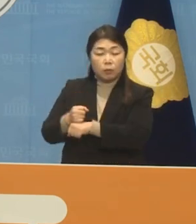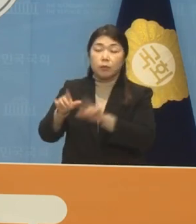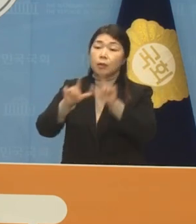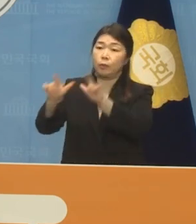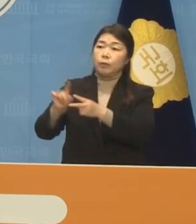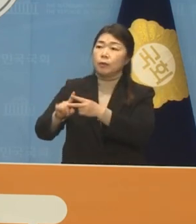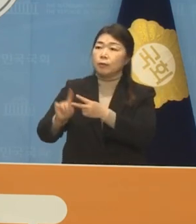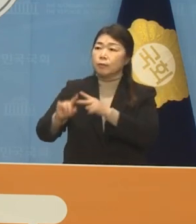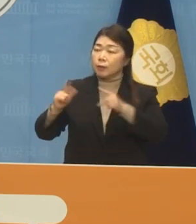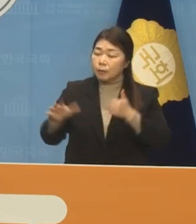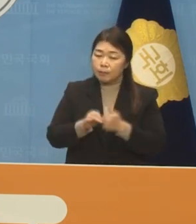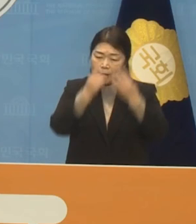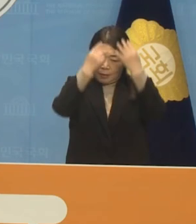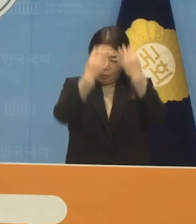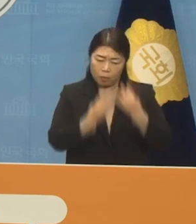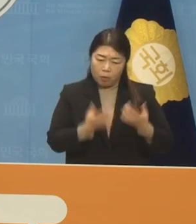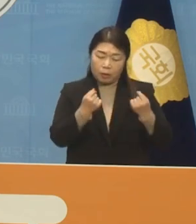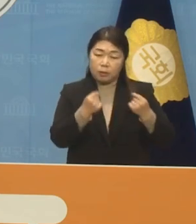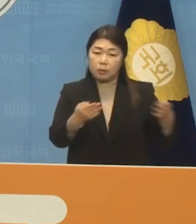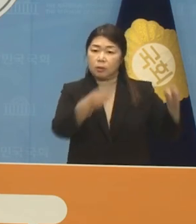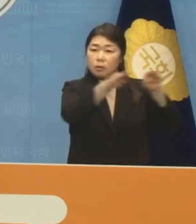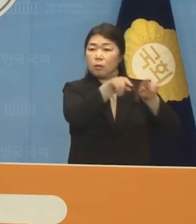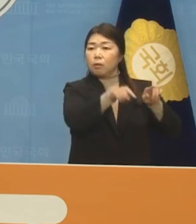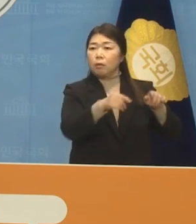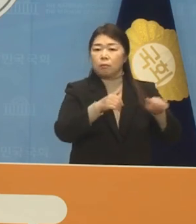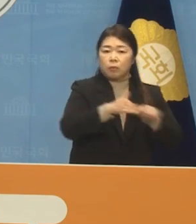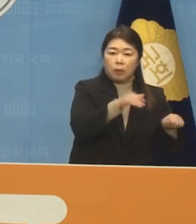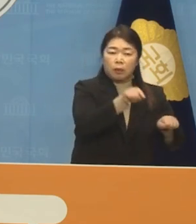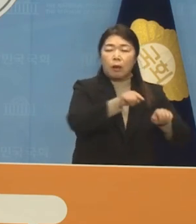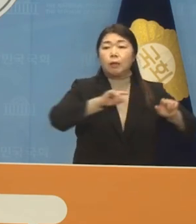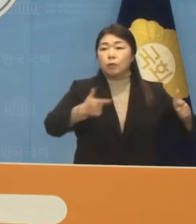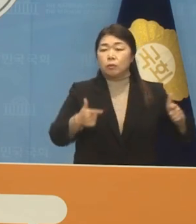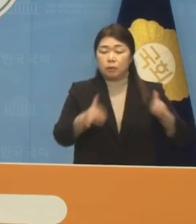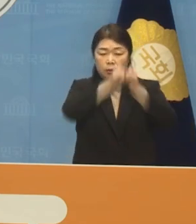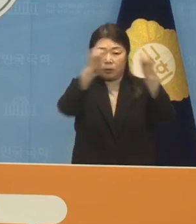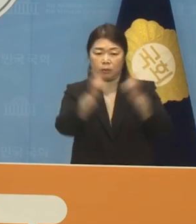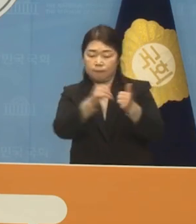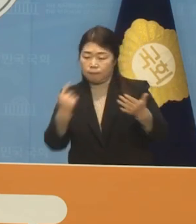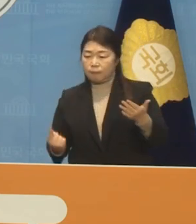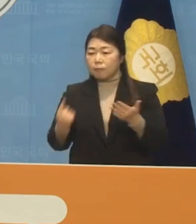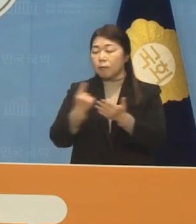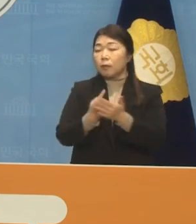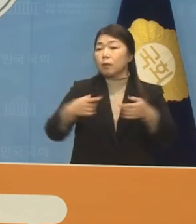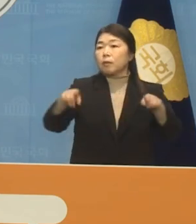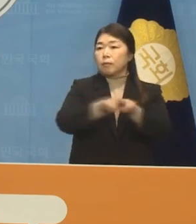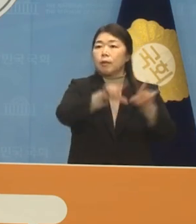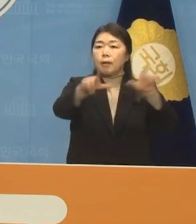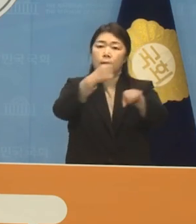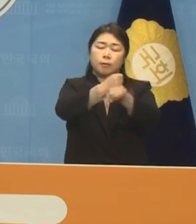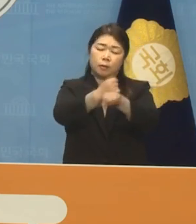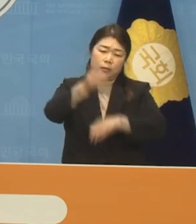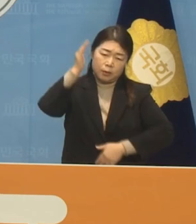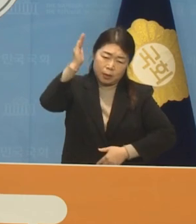살거나 혹은 감옥 같은 시설로 보내지는 것이 아니라 지역사회에서 함께 살자고 목소리를